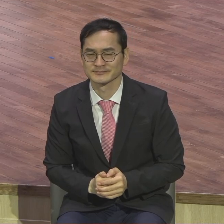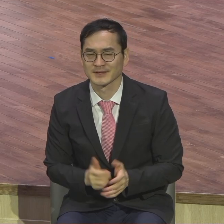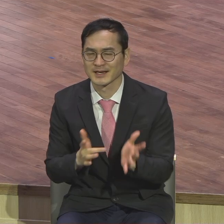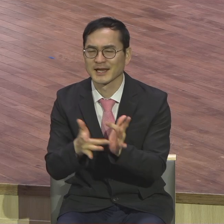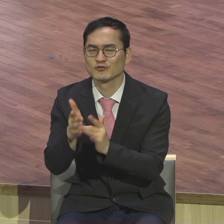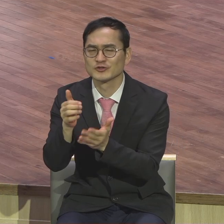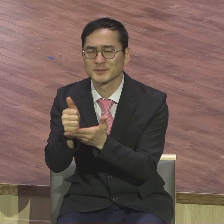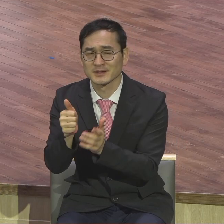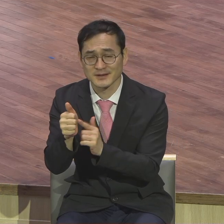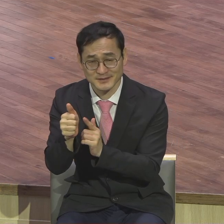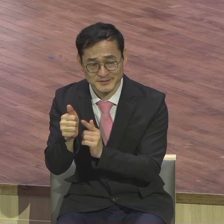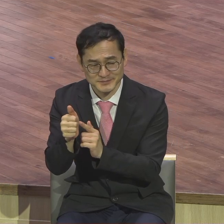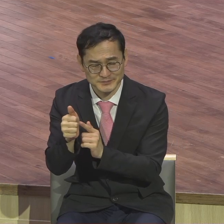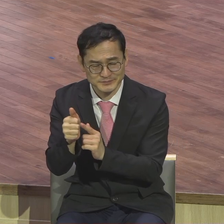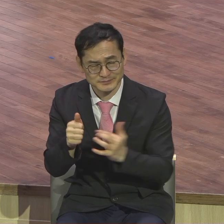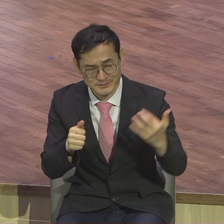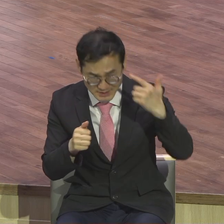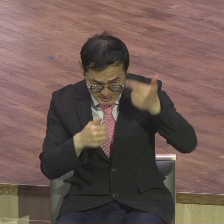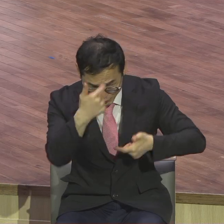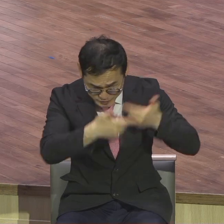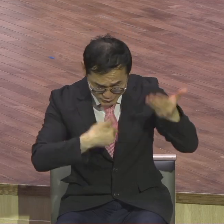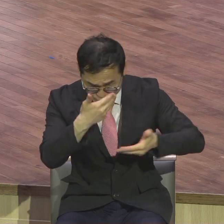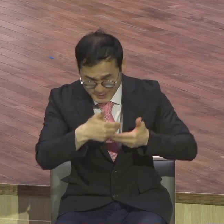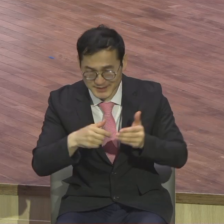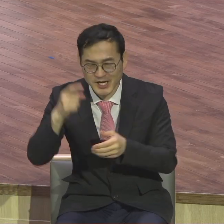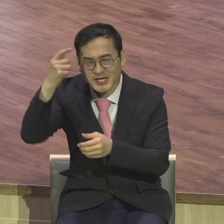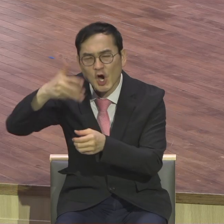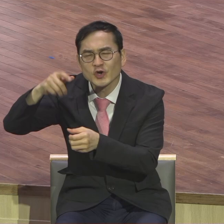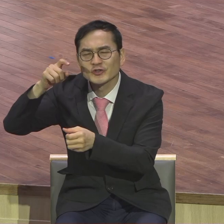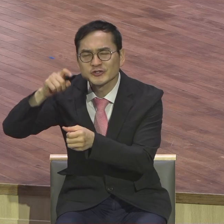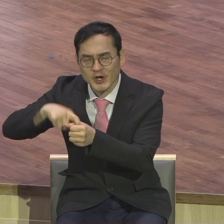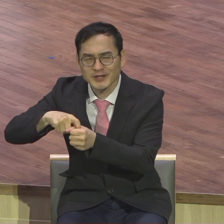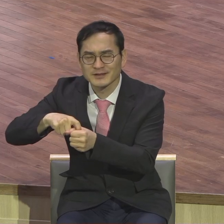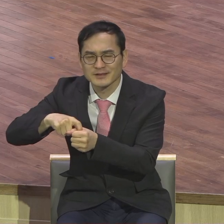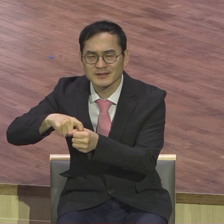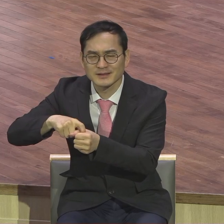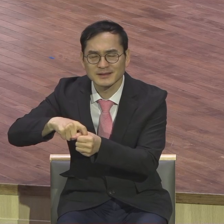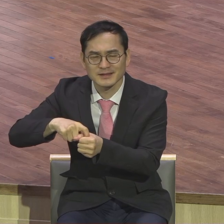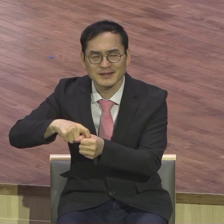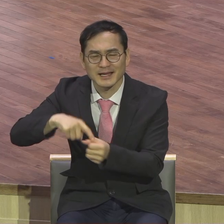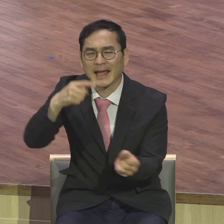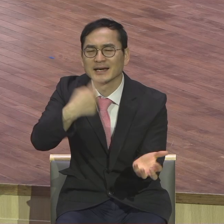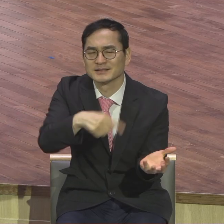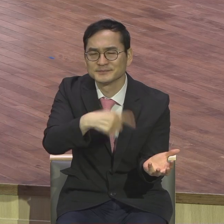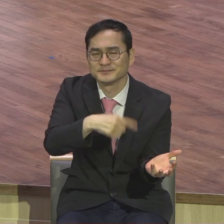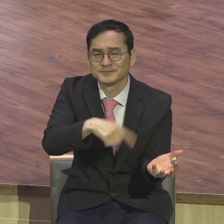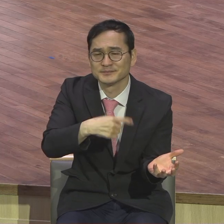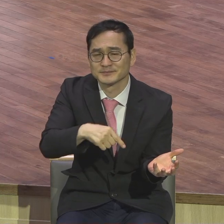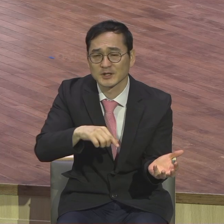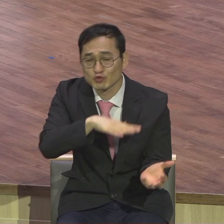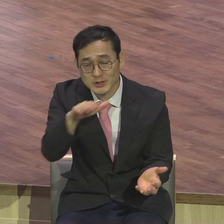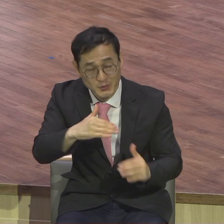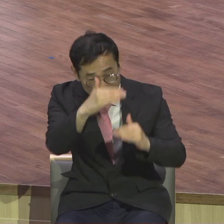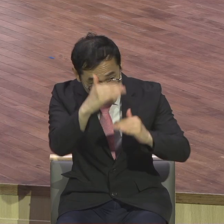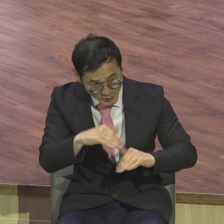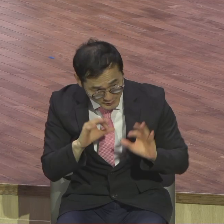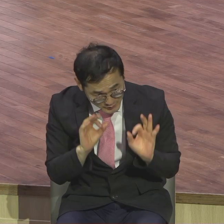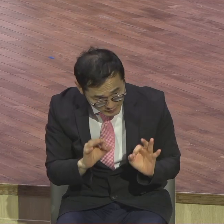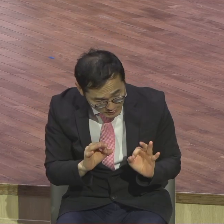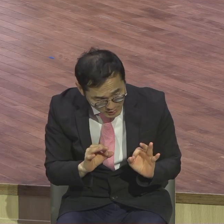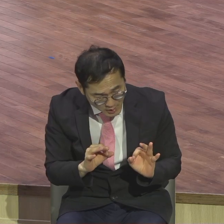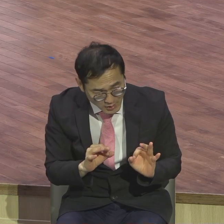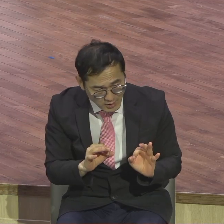수 있는지 그 공격, 그 질문에 대해서 언제나 영적인 교훈을 주고 있어요. 영적 교훈을 주고 있어요. 기분 나쁜 게 아니고